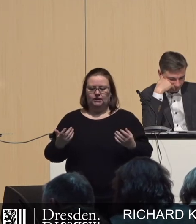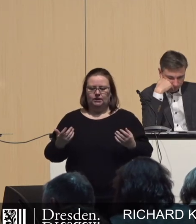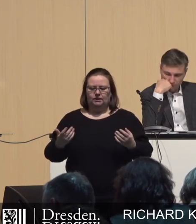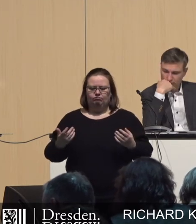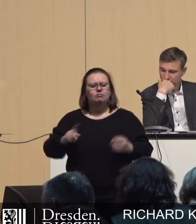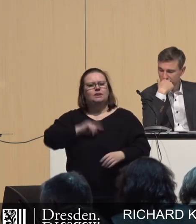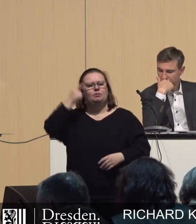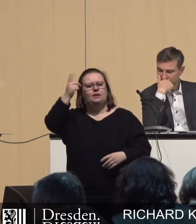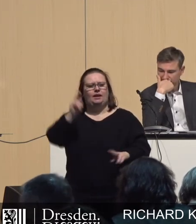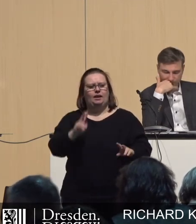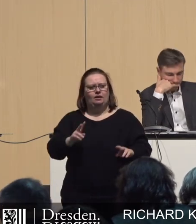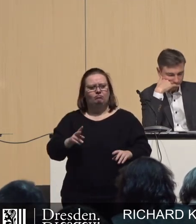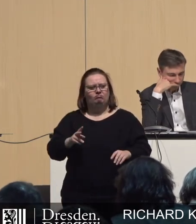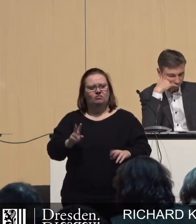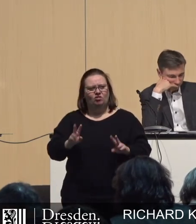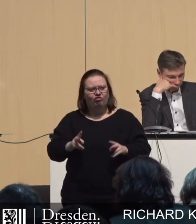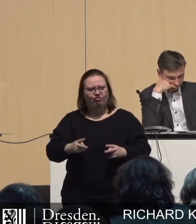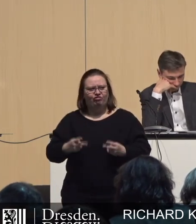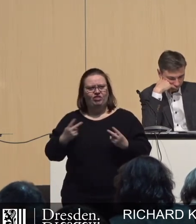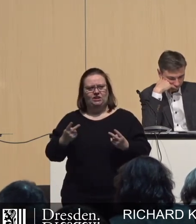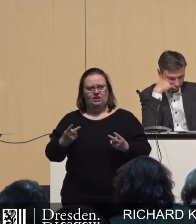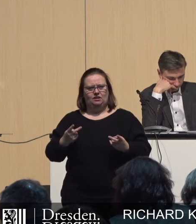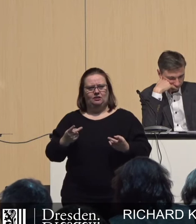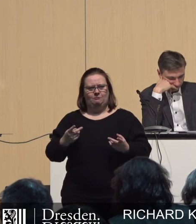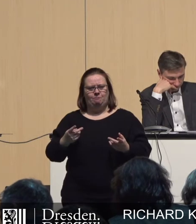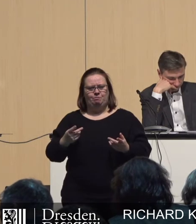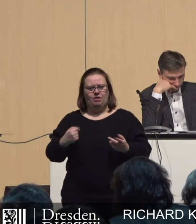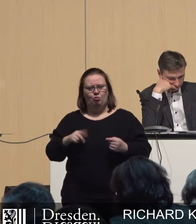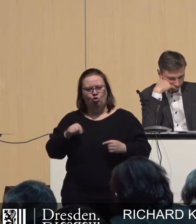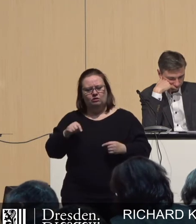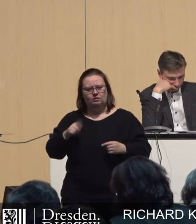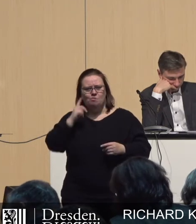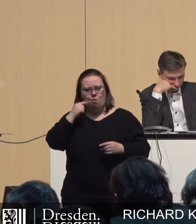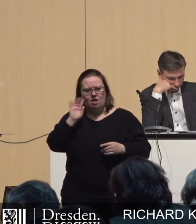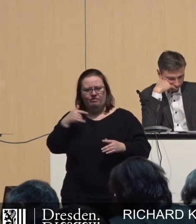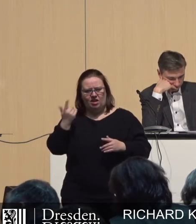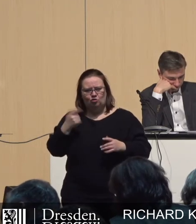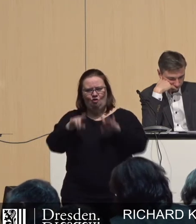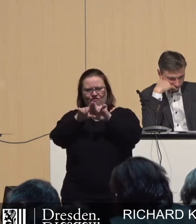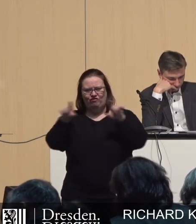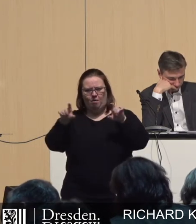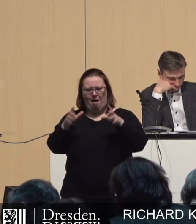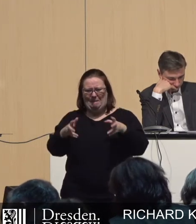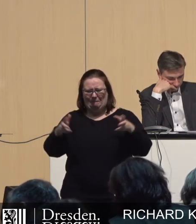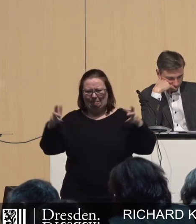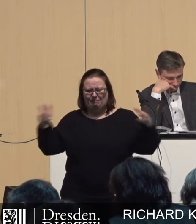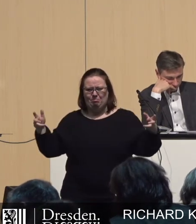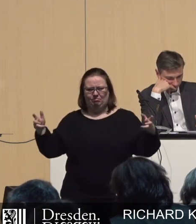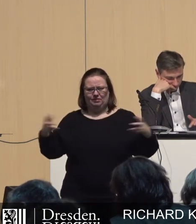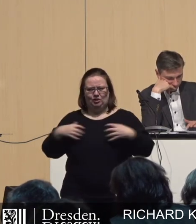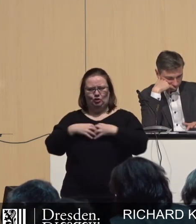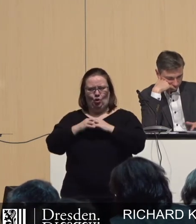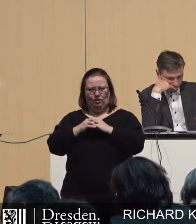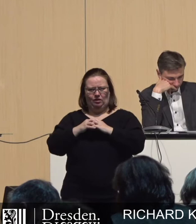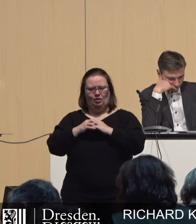Ich glaube, das ist notwendig, wenn man sich dazu entscheidet, einen so großen Tanker zu gründen. Und ich glaube, es ist auch legitim, verschiedene